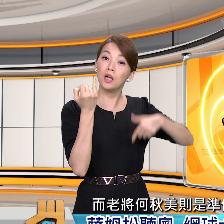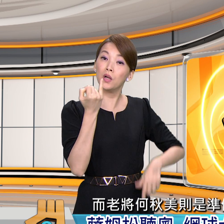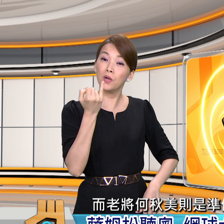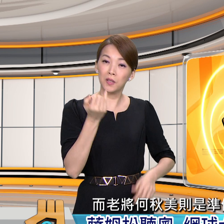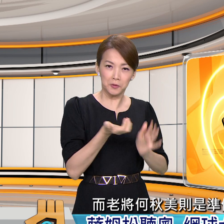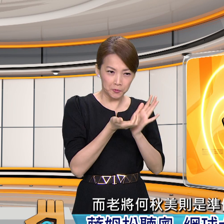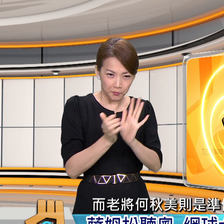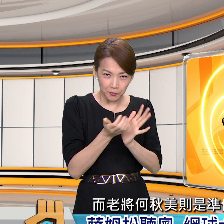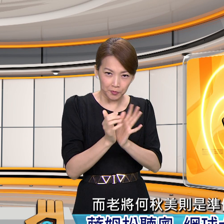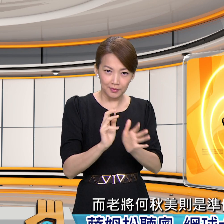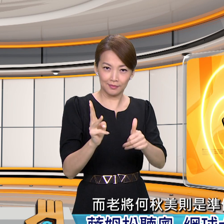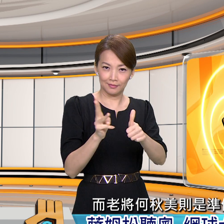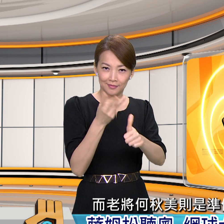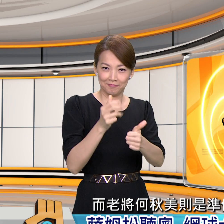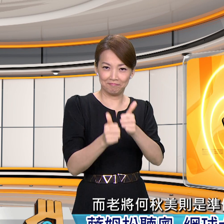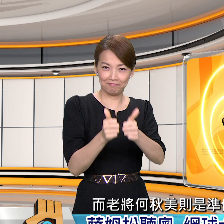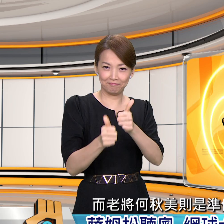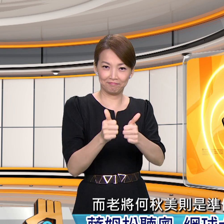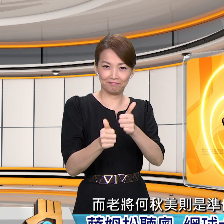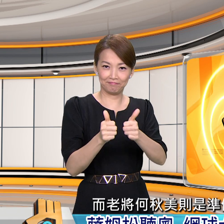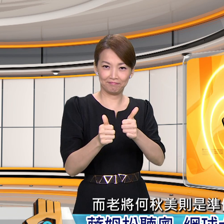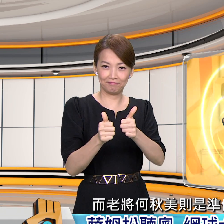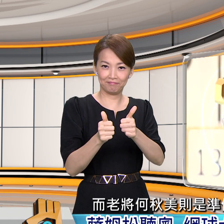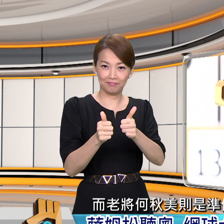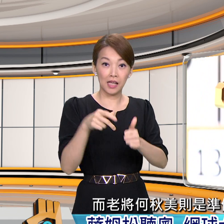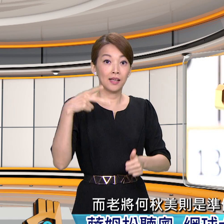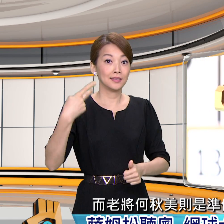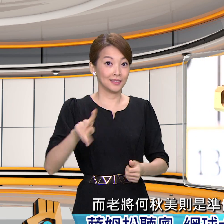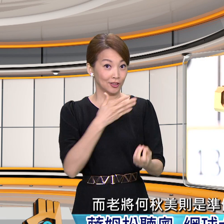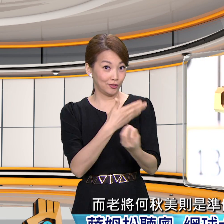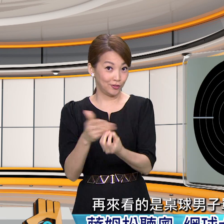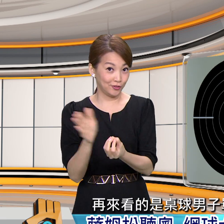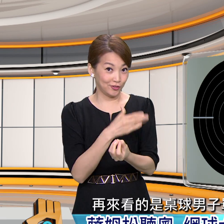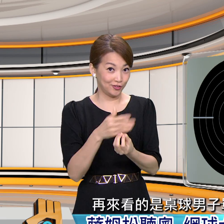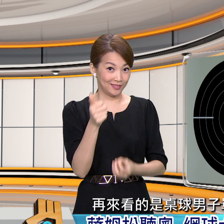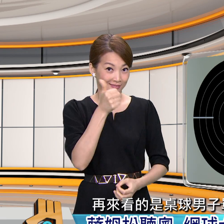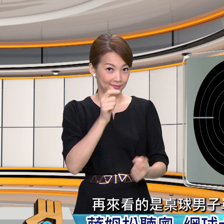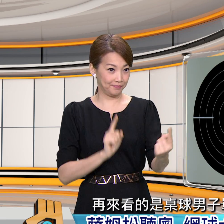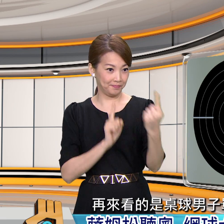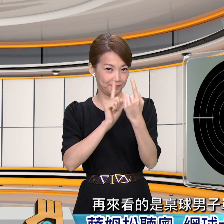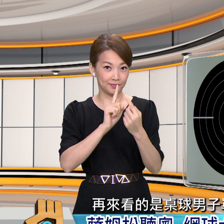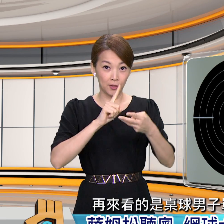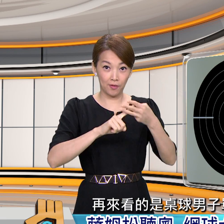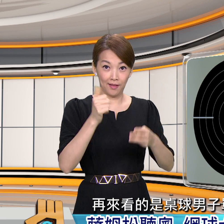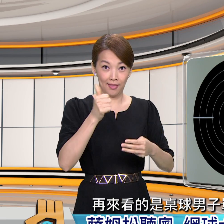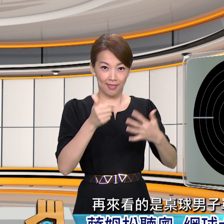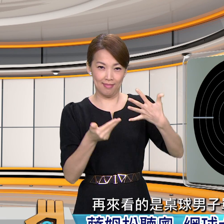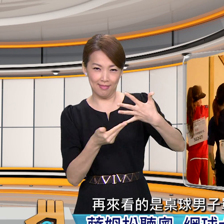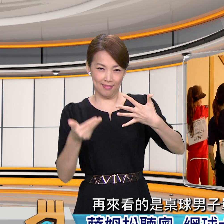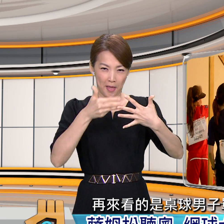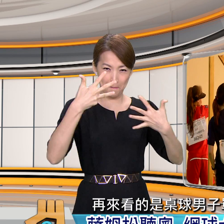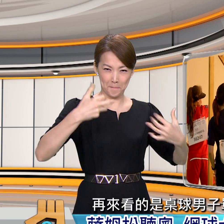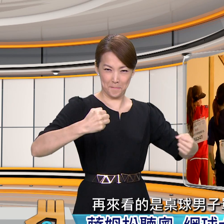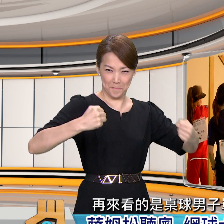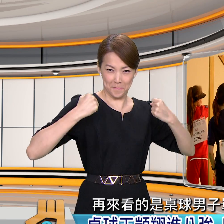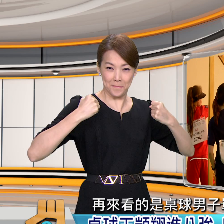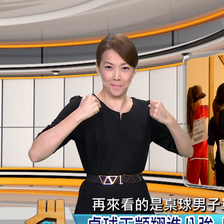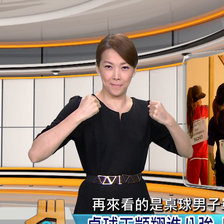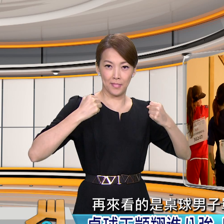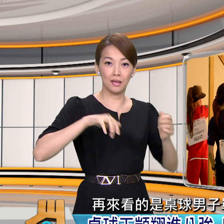而老将何秋美则是要准备打铜牌战。再来看的是桌球男子单打